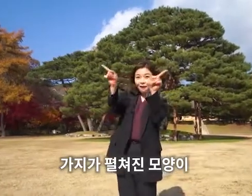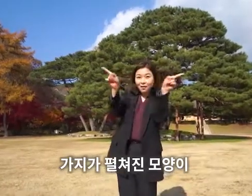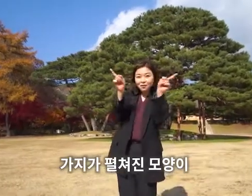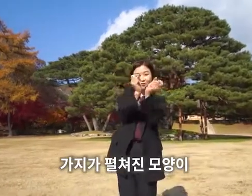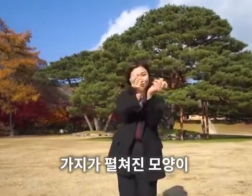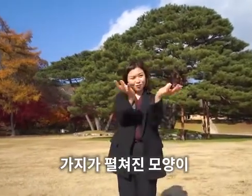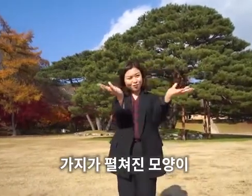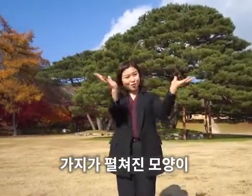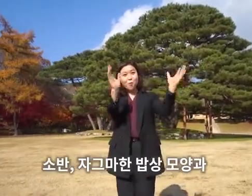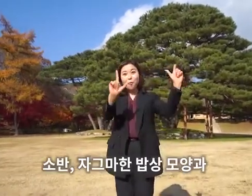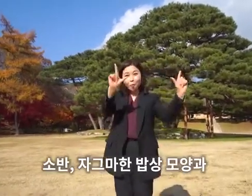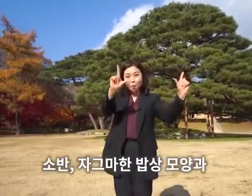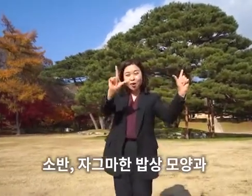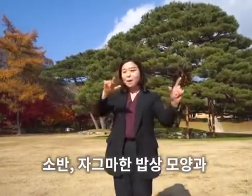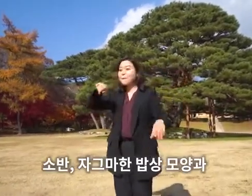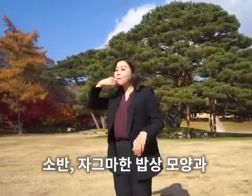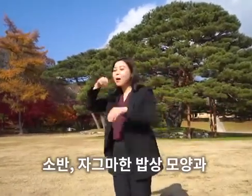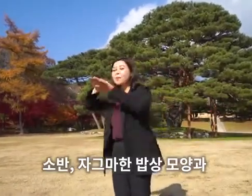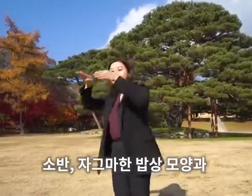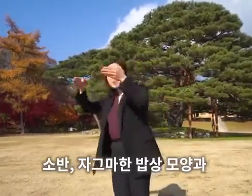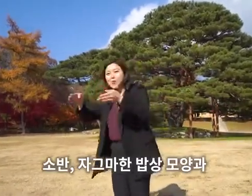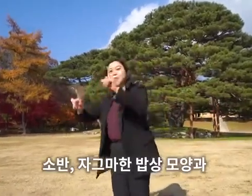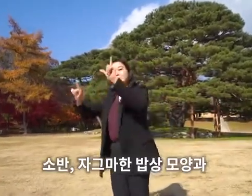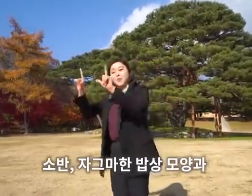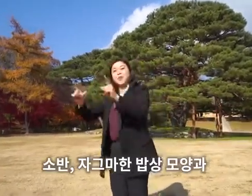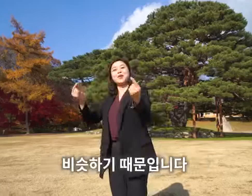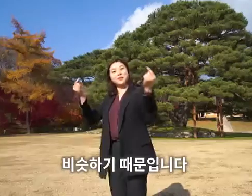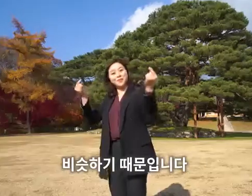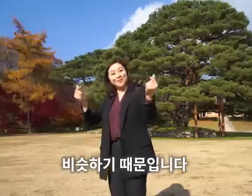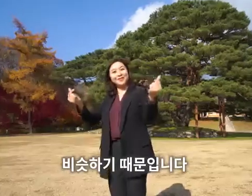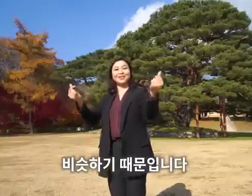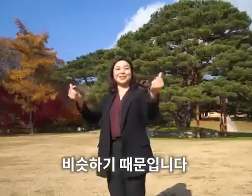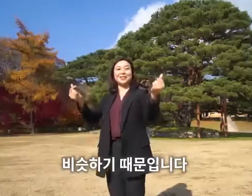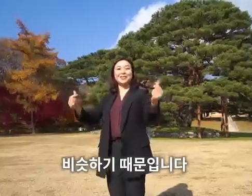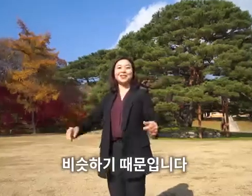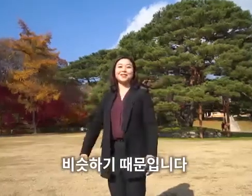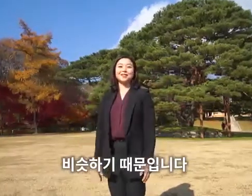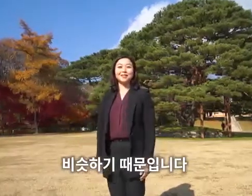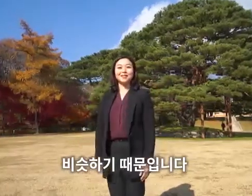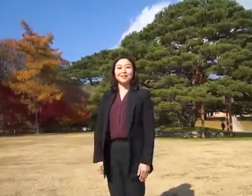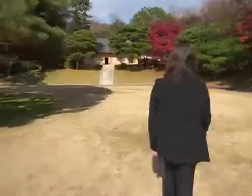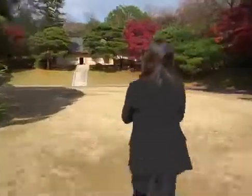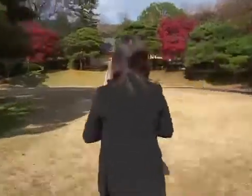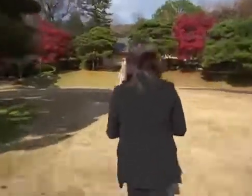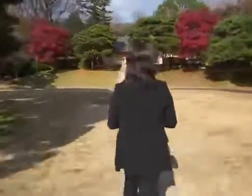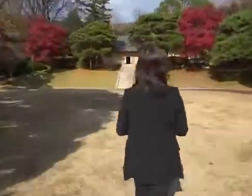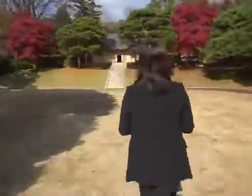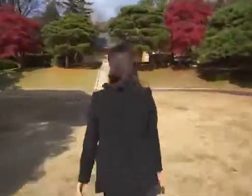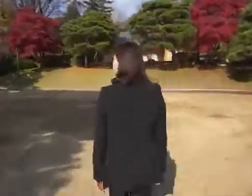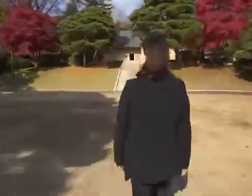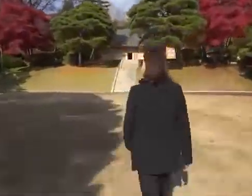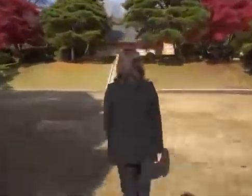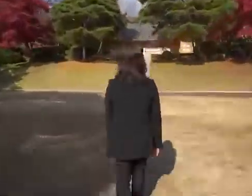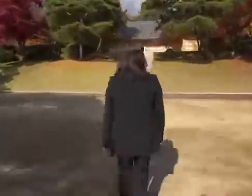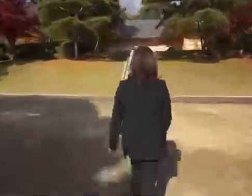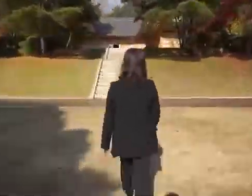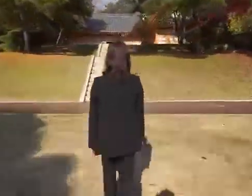소반, 자그마한 밥상 모양과 비슷하기 때문입니다. 수어통역사는 잔디밭을 가로질러 간다.